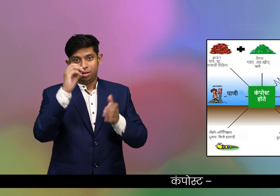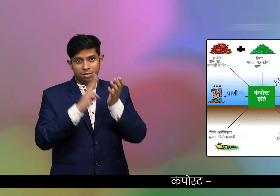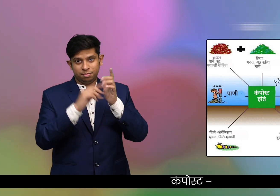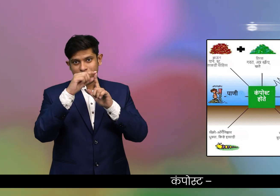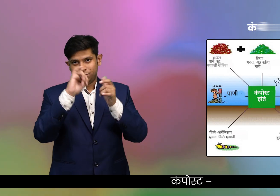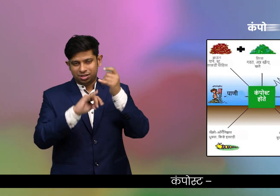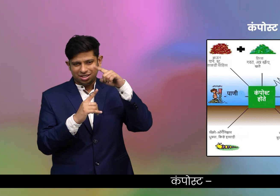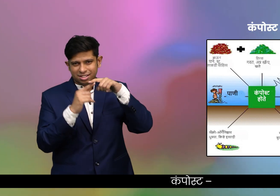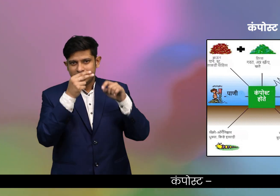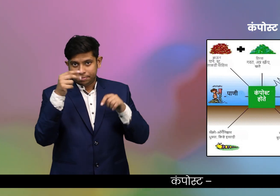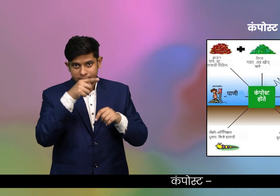कंपोस्ट,